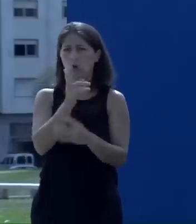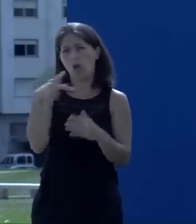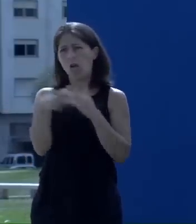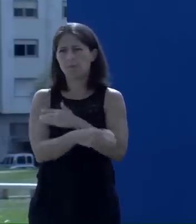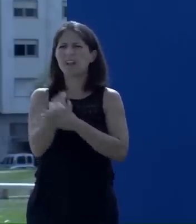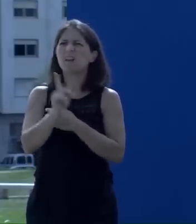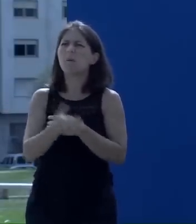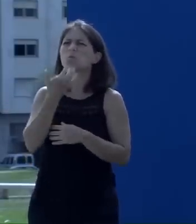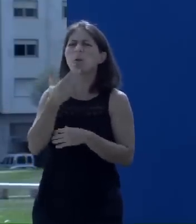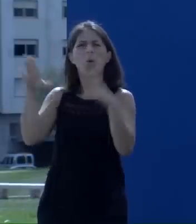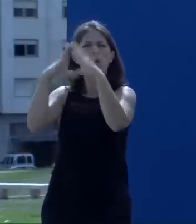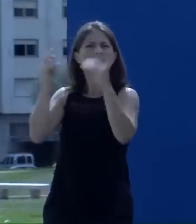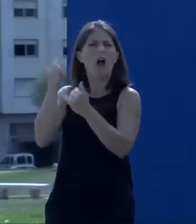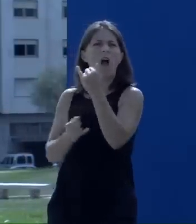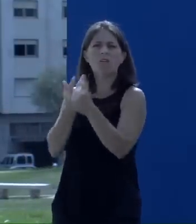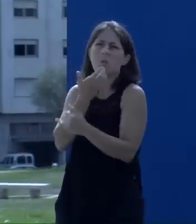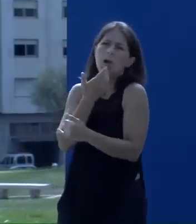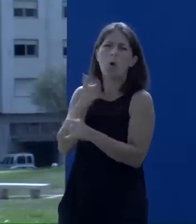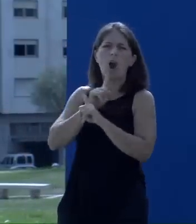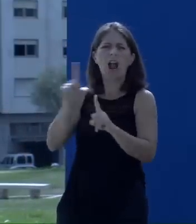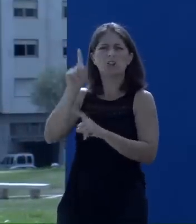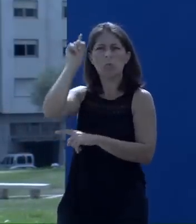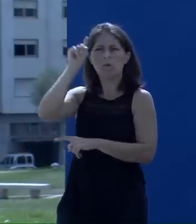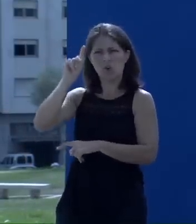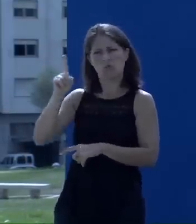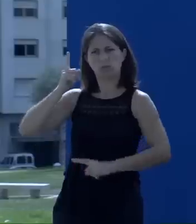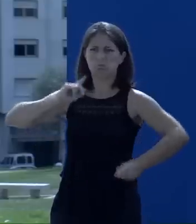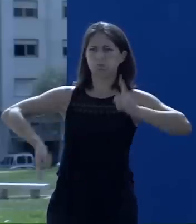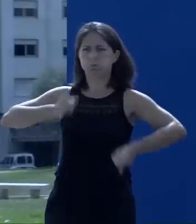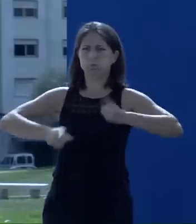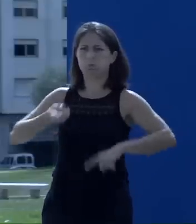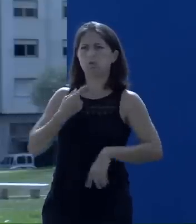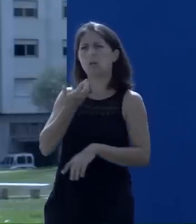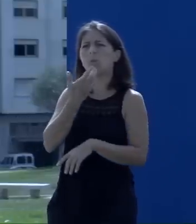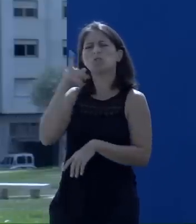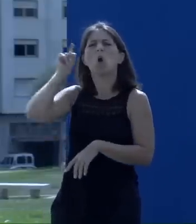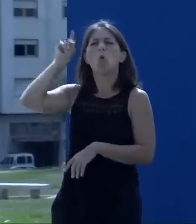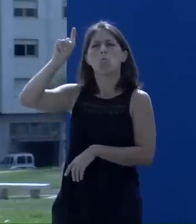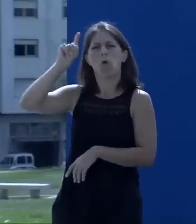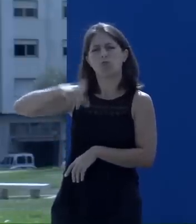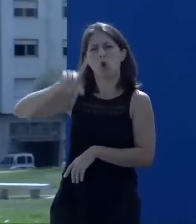profesores machistas como Luciano Méndez ou o homófobo Domingo Neira.